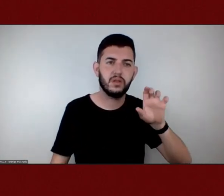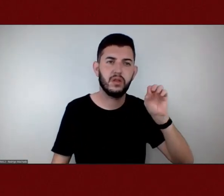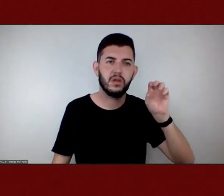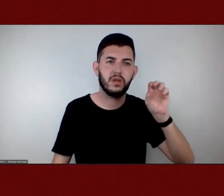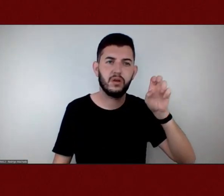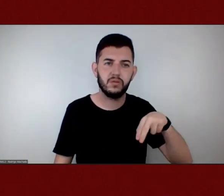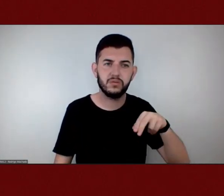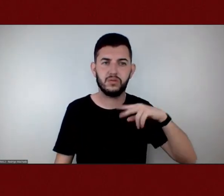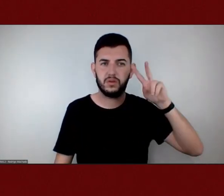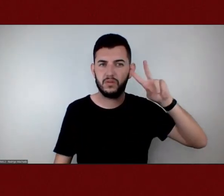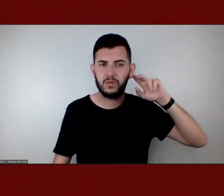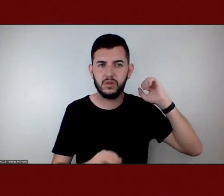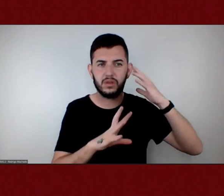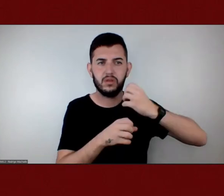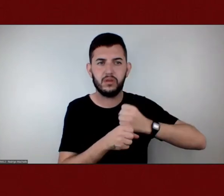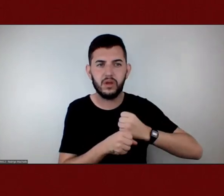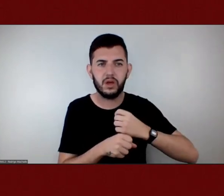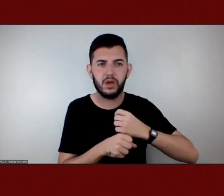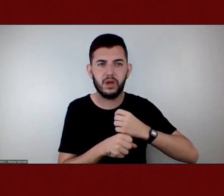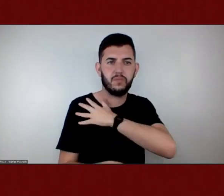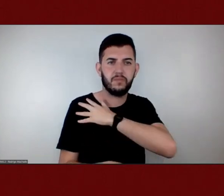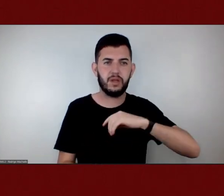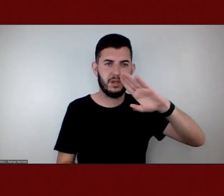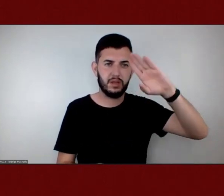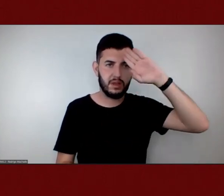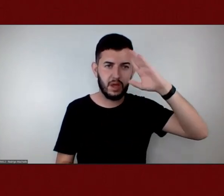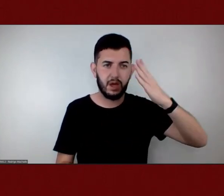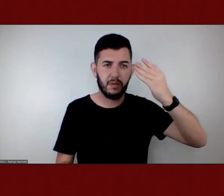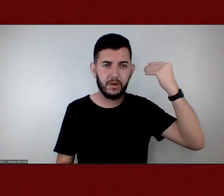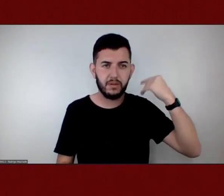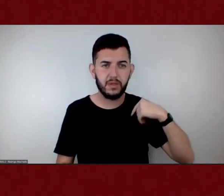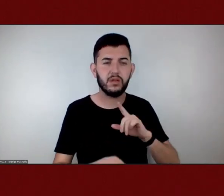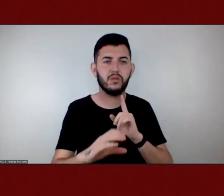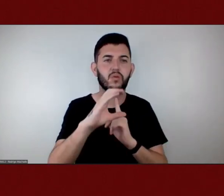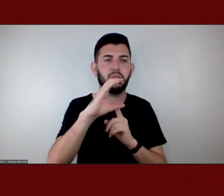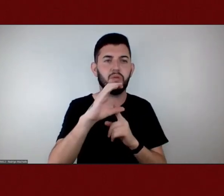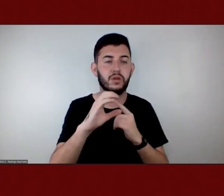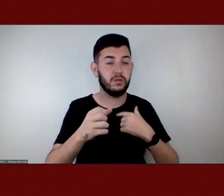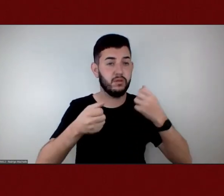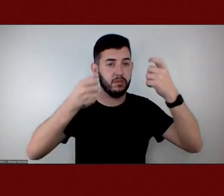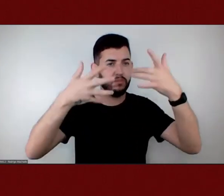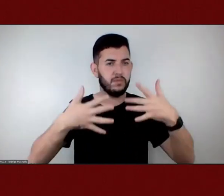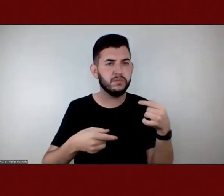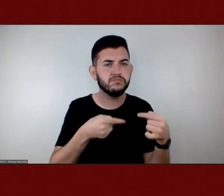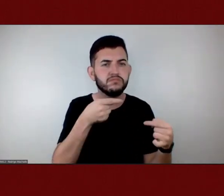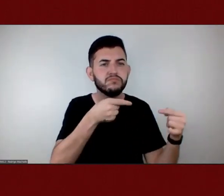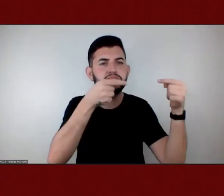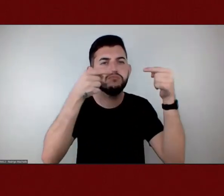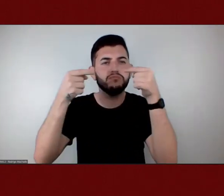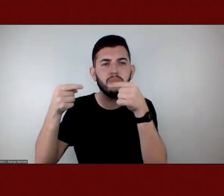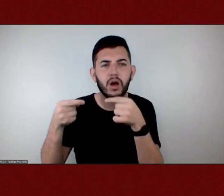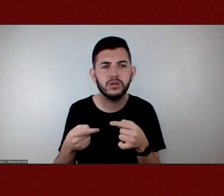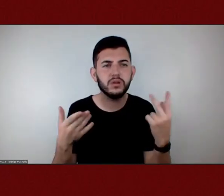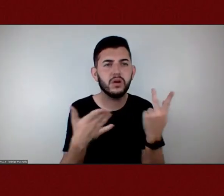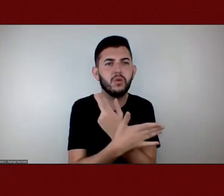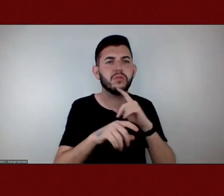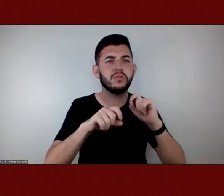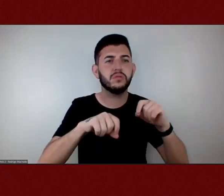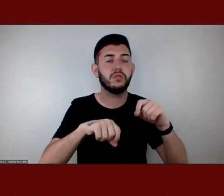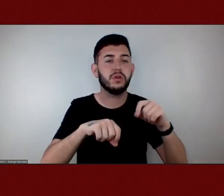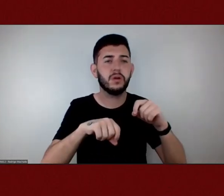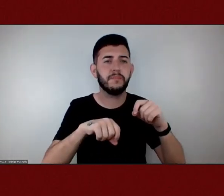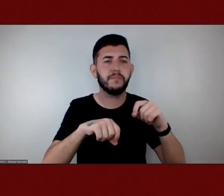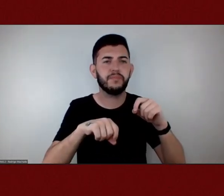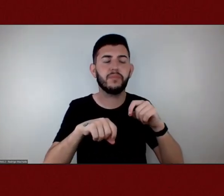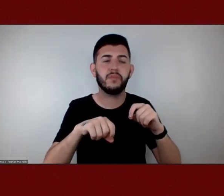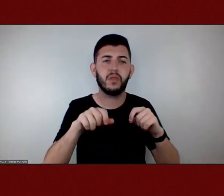e comunista, dá conta de que nos debates prévios em Moscou sobre as